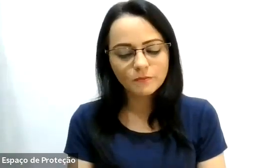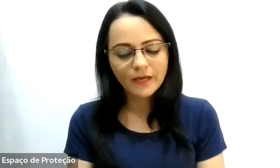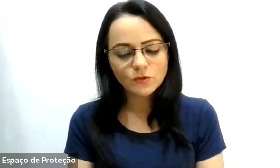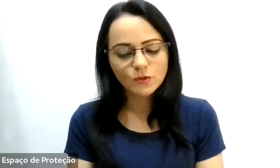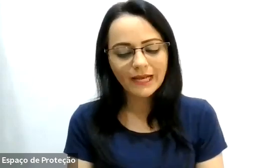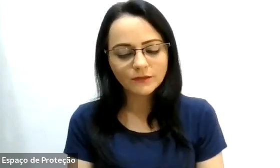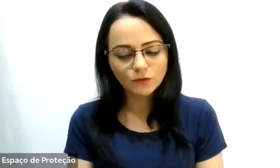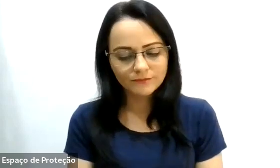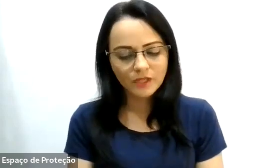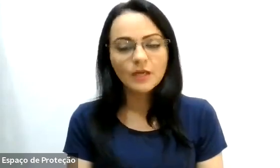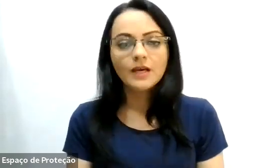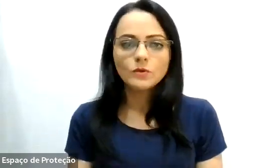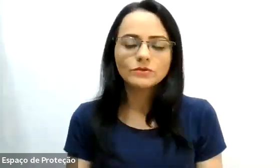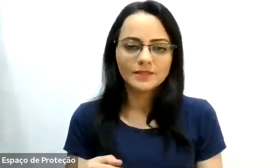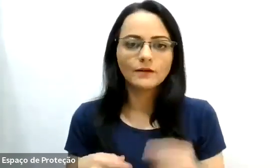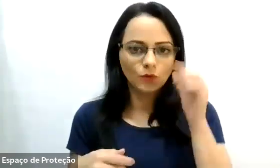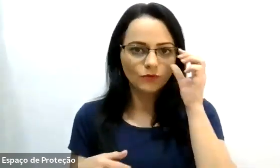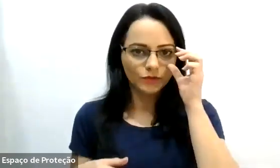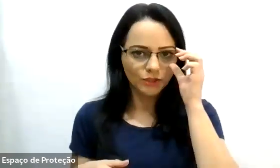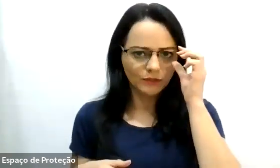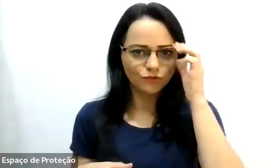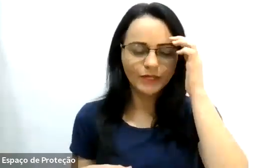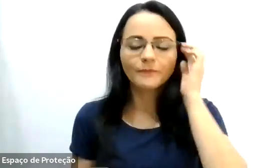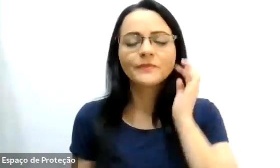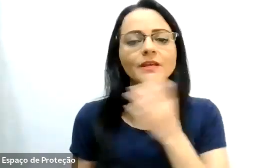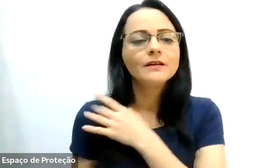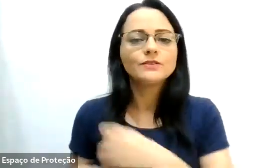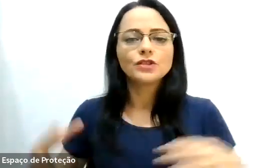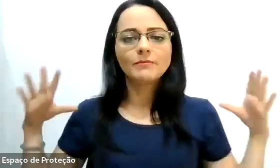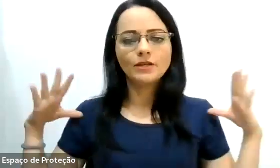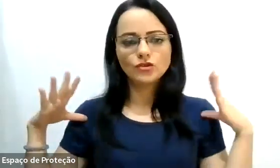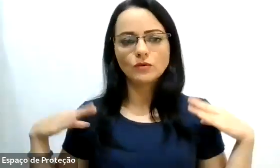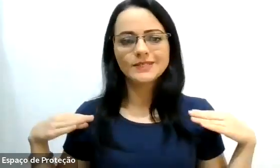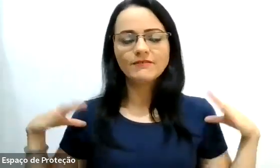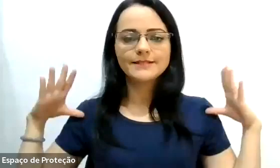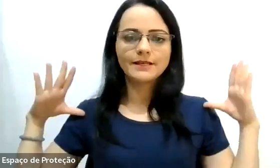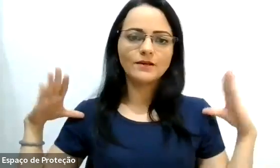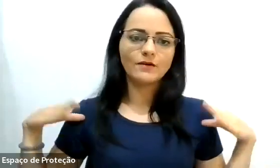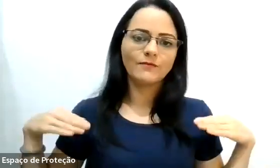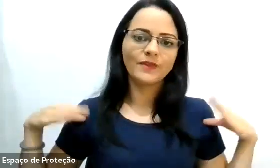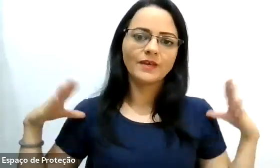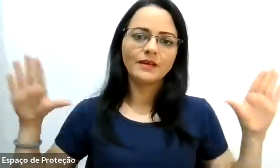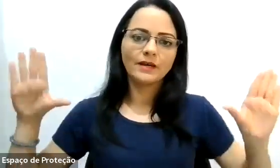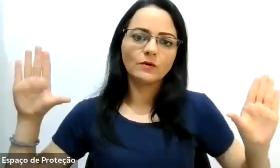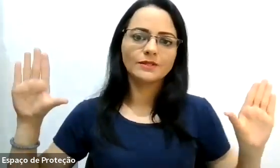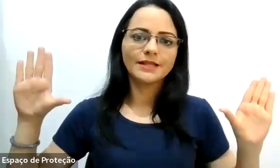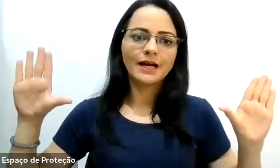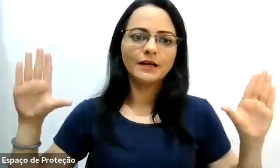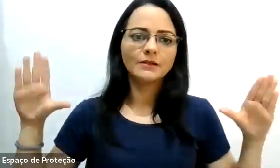pé ao seu lado. O sinal novo de anjo, tá? Antigamente só usava esse aqui, ó. Que é encostar